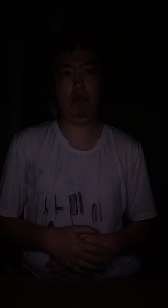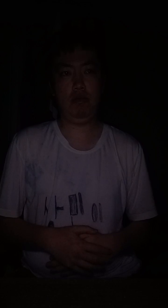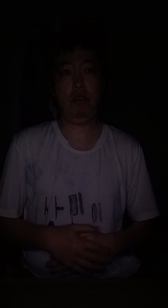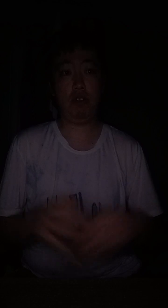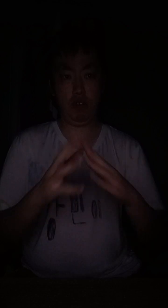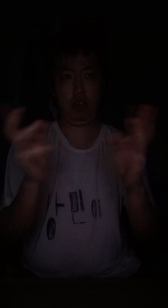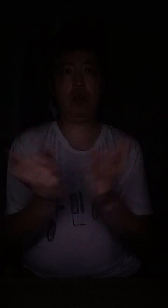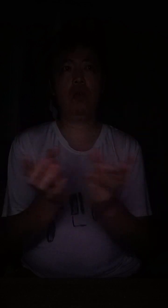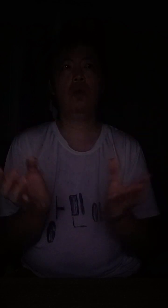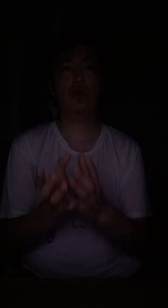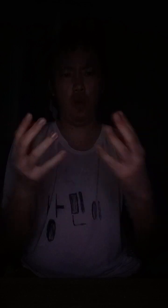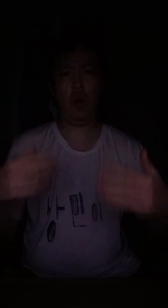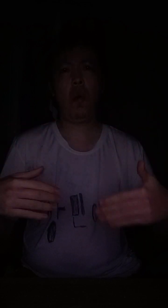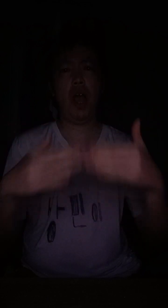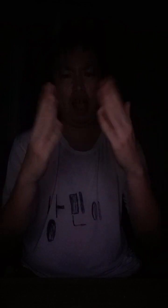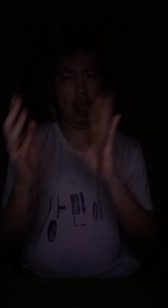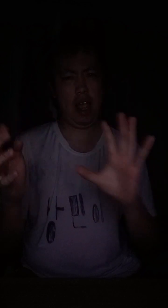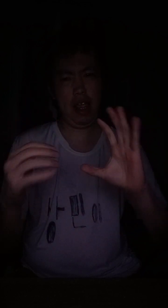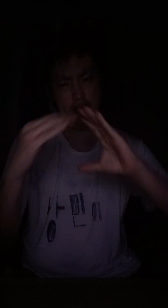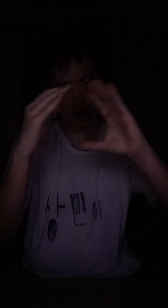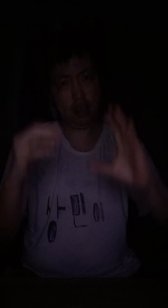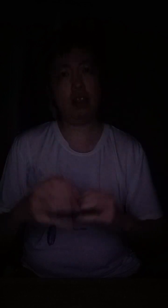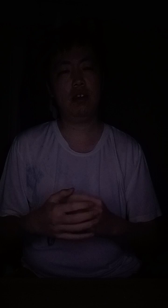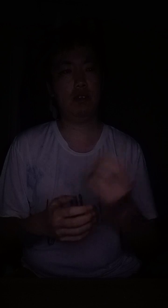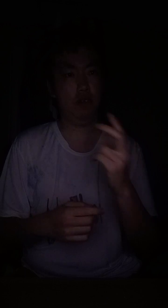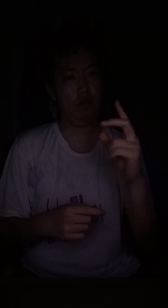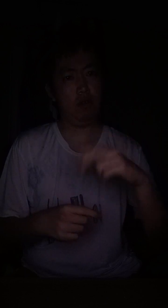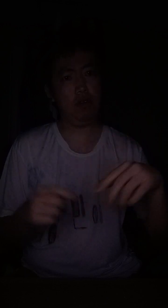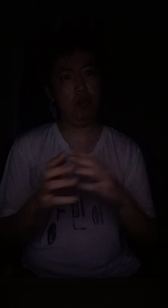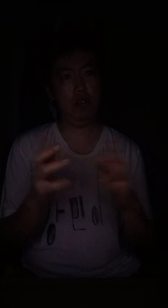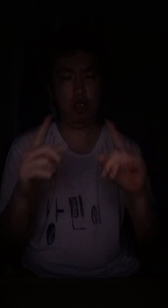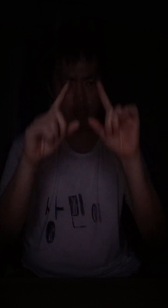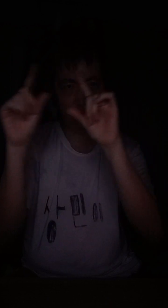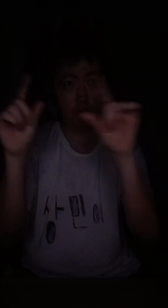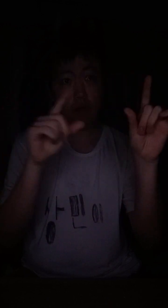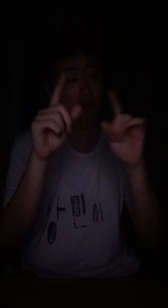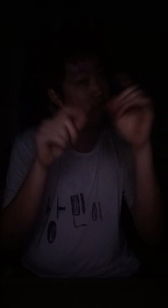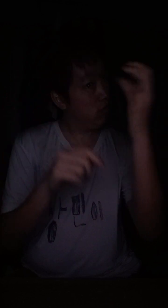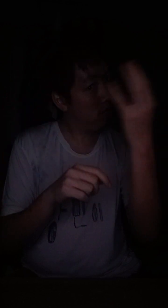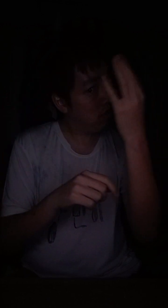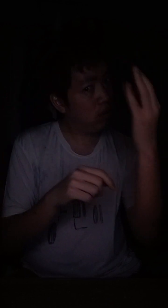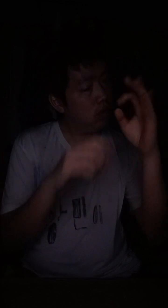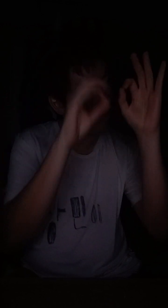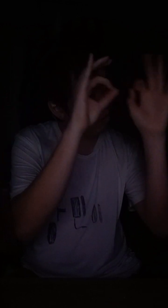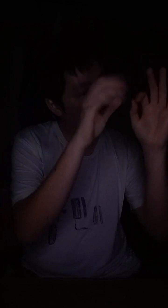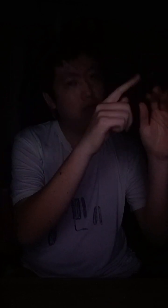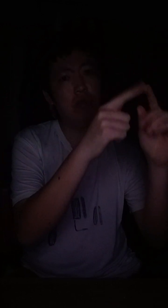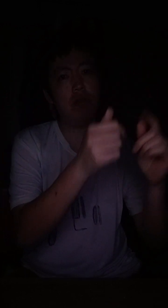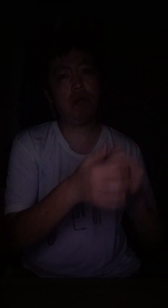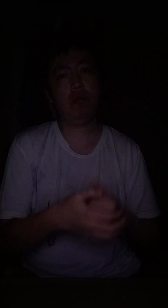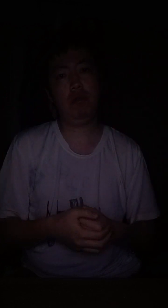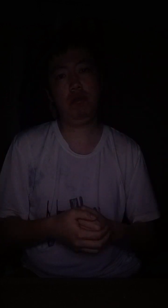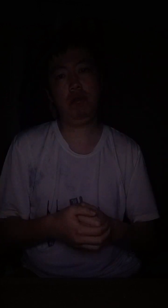서울의 한 고등학교 화장실. 전파 탐지기와 렌즈 탐지기로 구석구석을 점검합니다. 불법